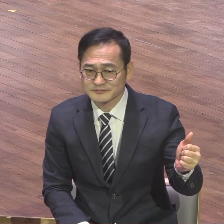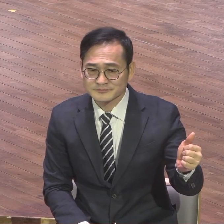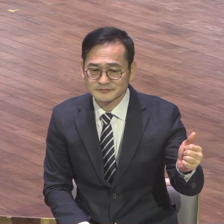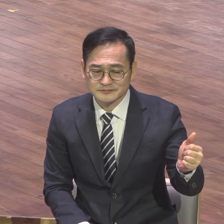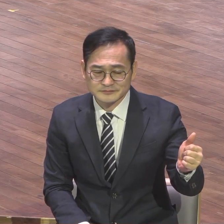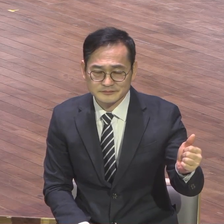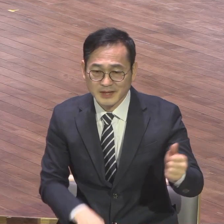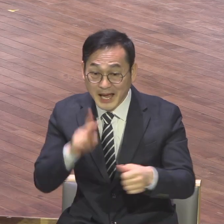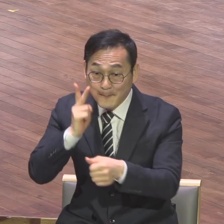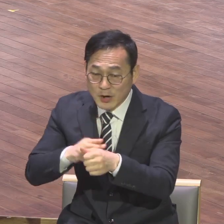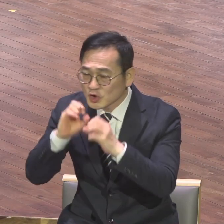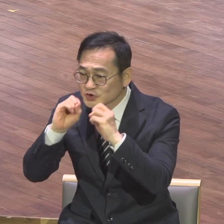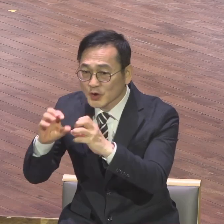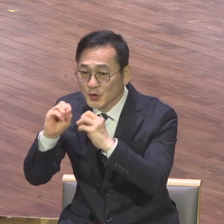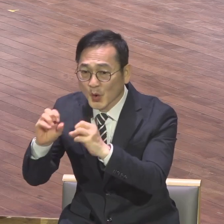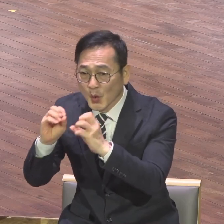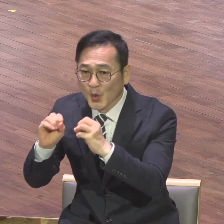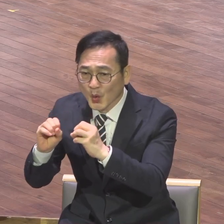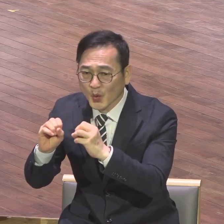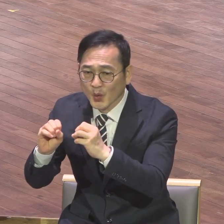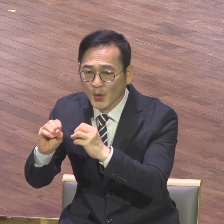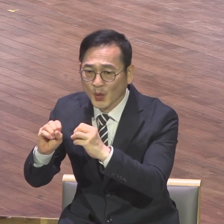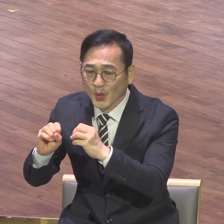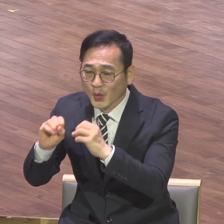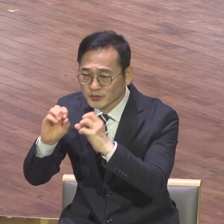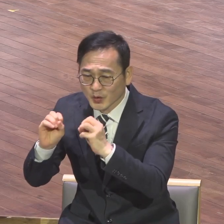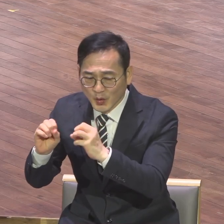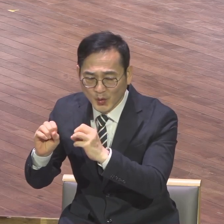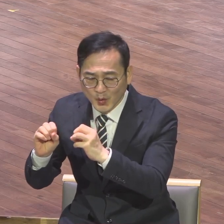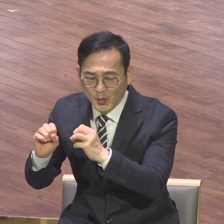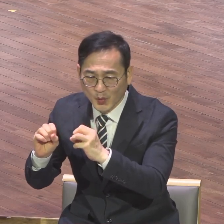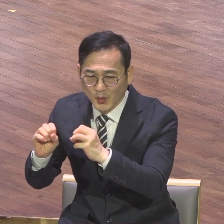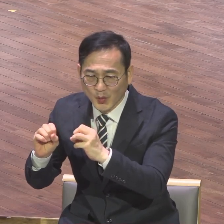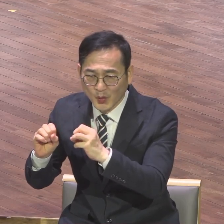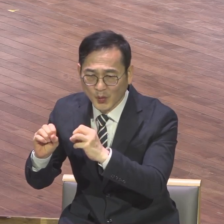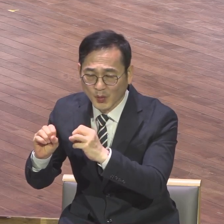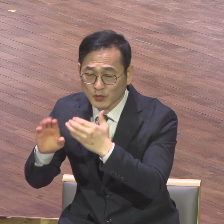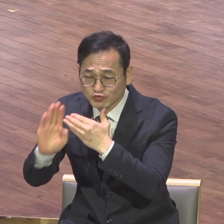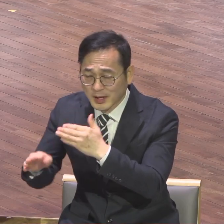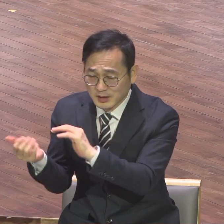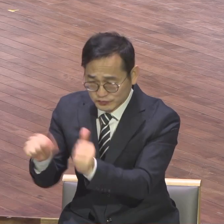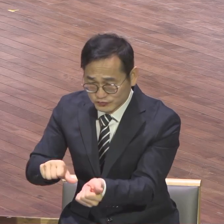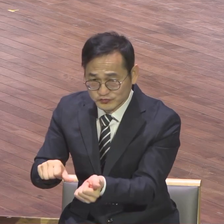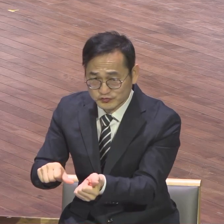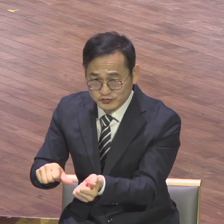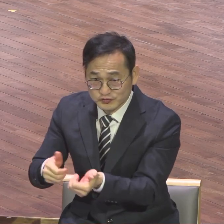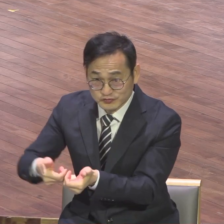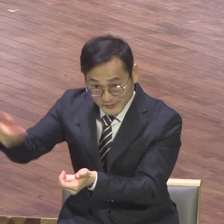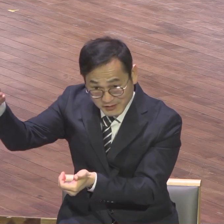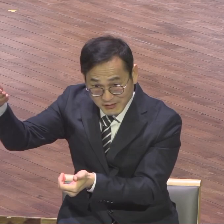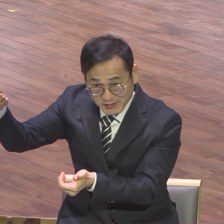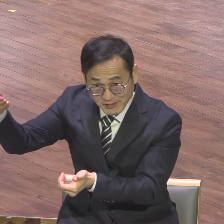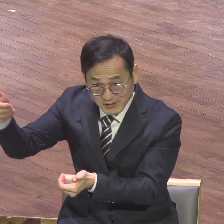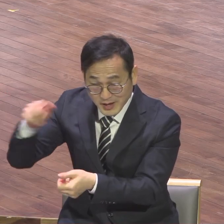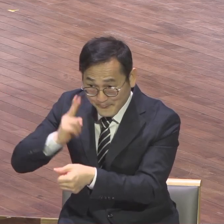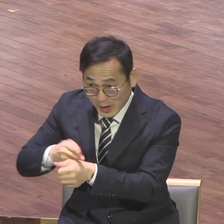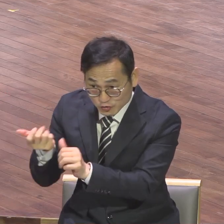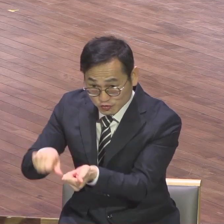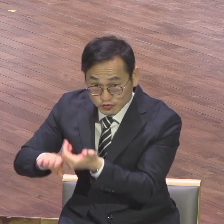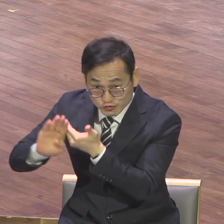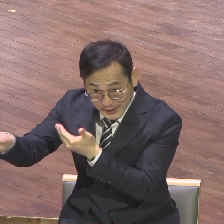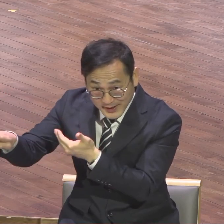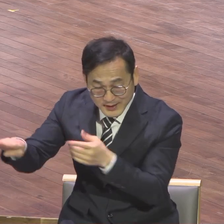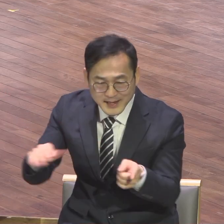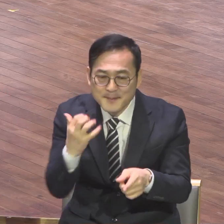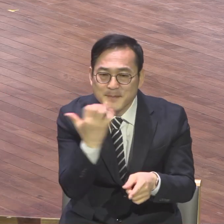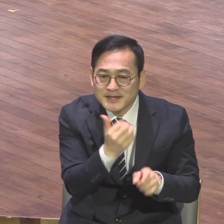선교 이후에도 바울이 이제 선교하고 나서 이제 순교하잖아요. 그 위에 베드로가 있어요. 베드로는 아직